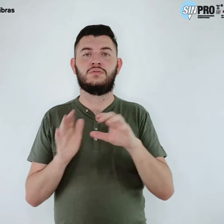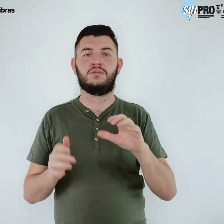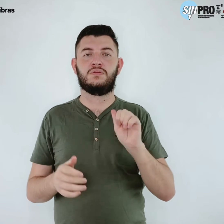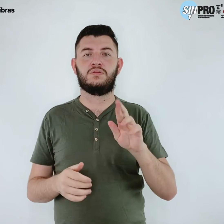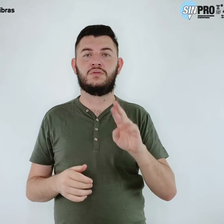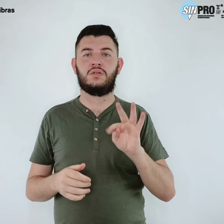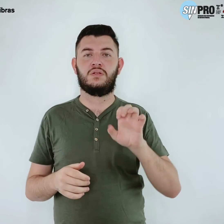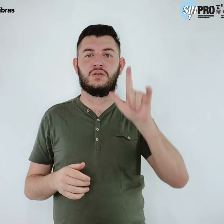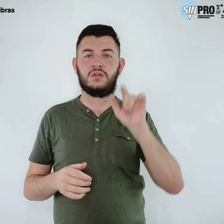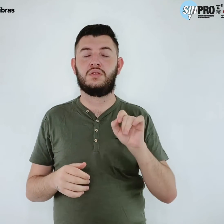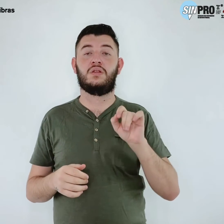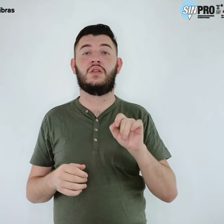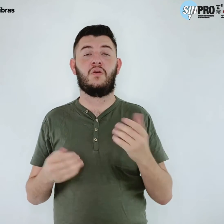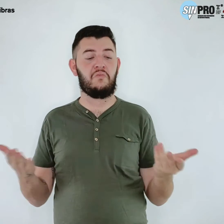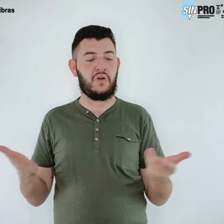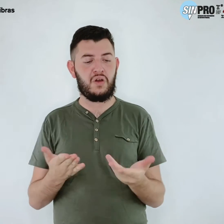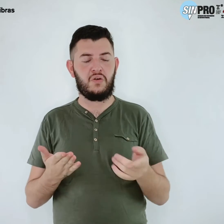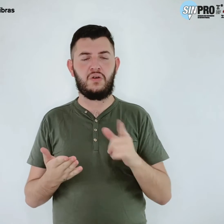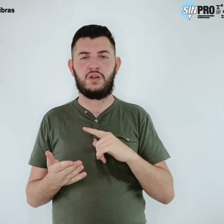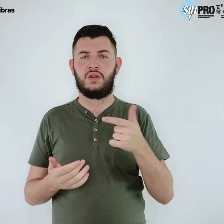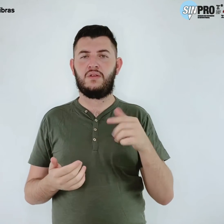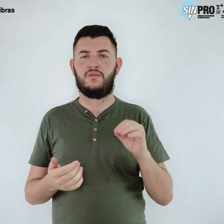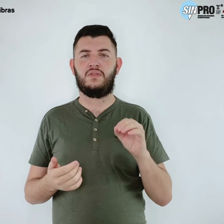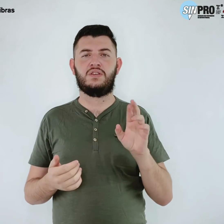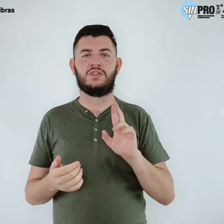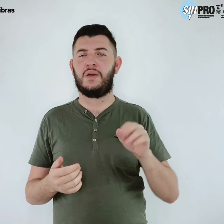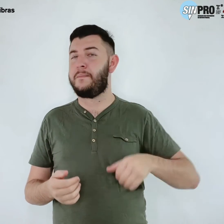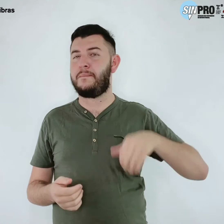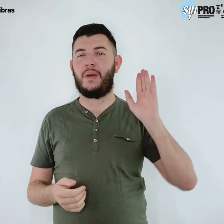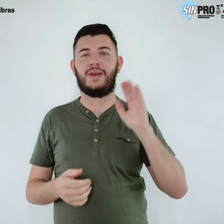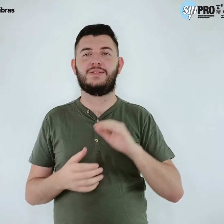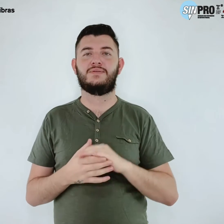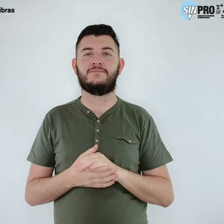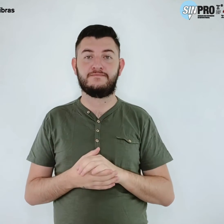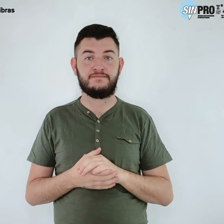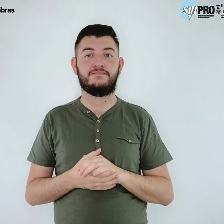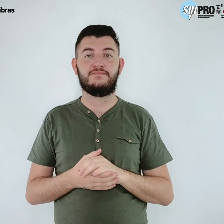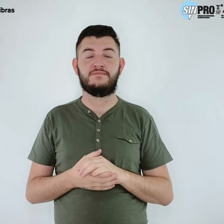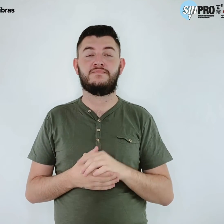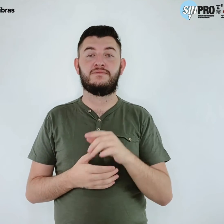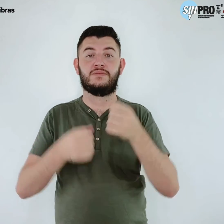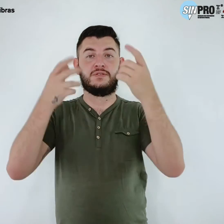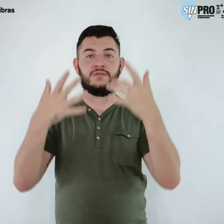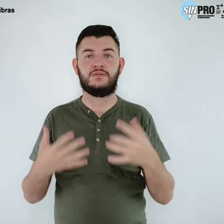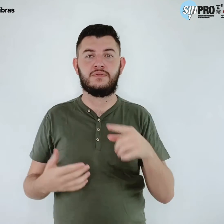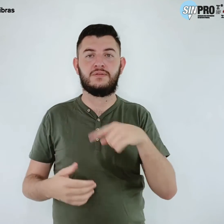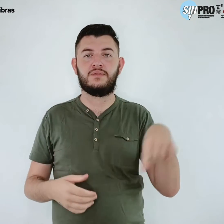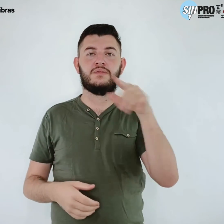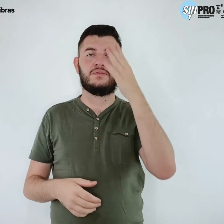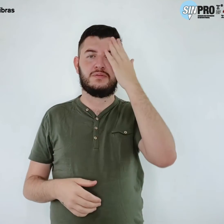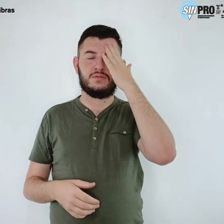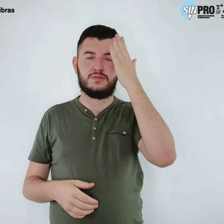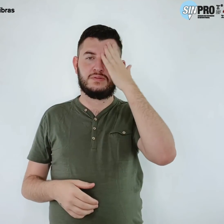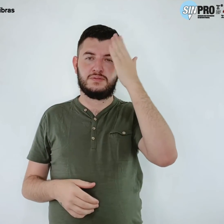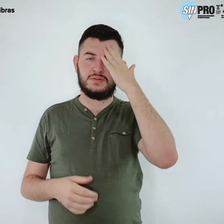controlado pelos cartéis, passam a mais de R$20. Importante explicar que,